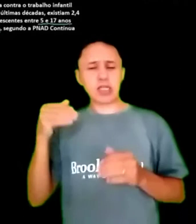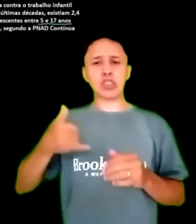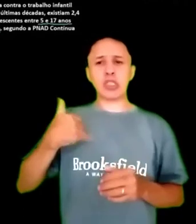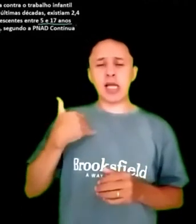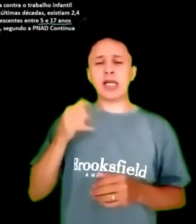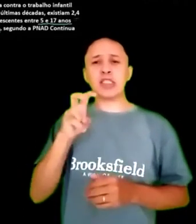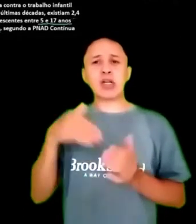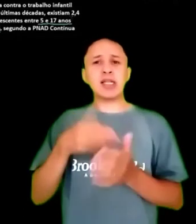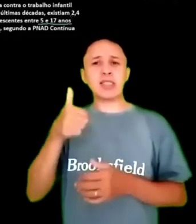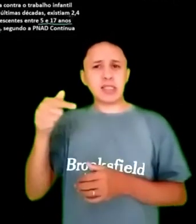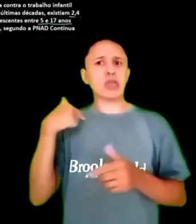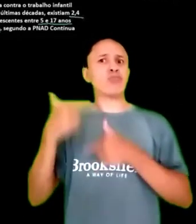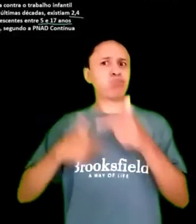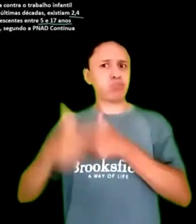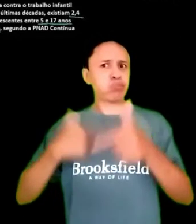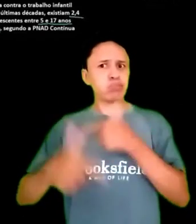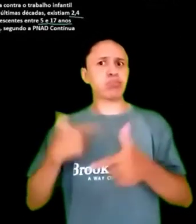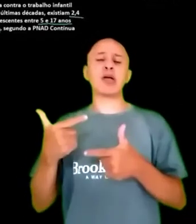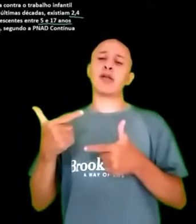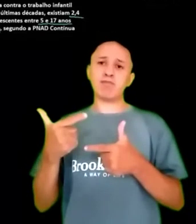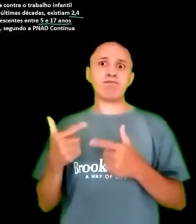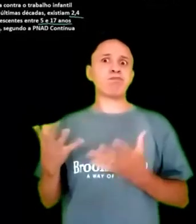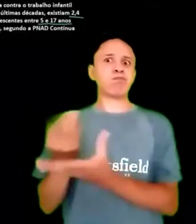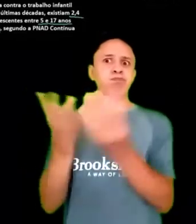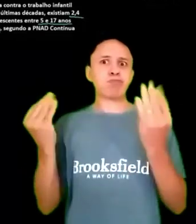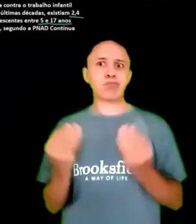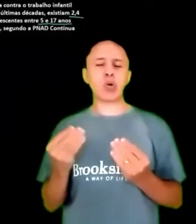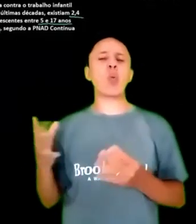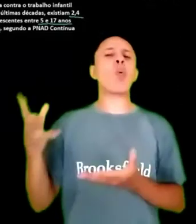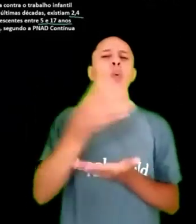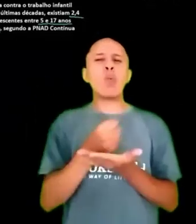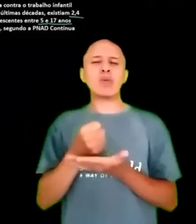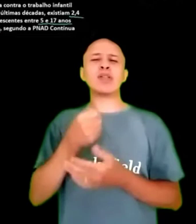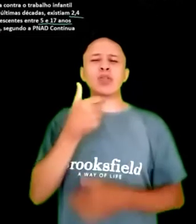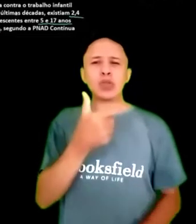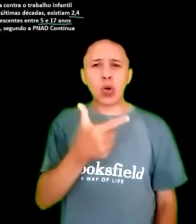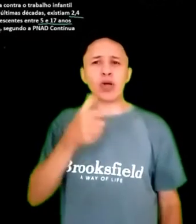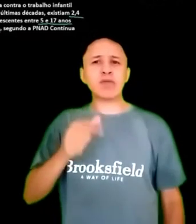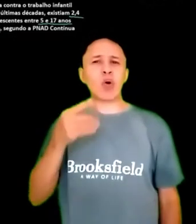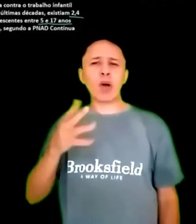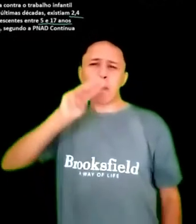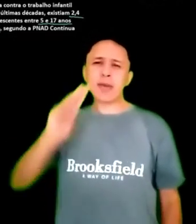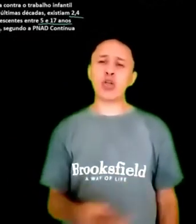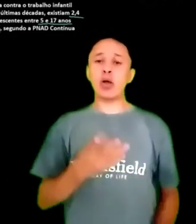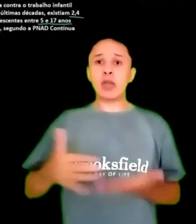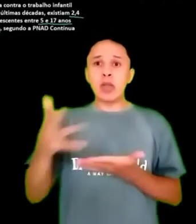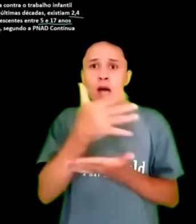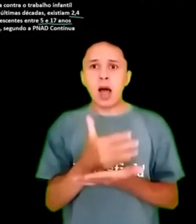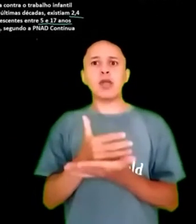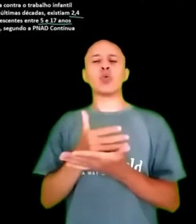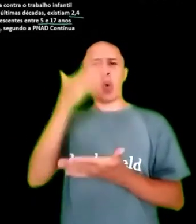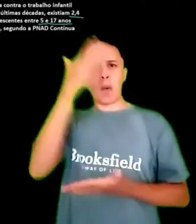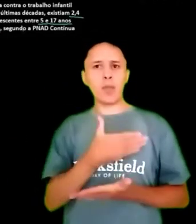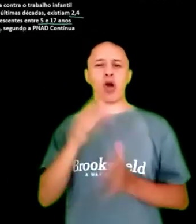estavam trabalhando era de 2,4 milhões. Isso são dados que virão para fortalecer o